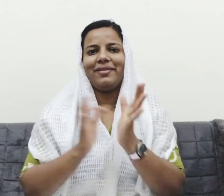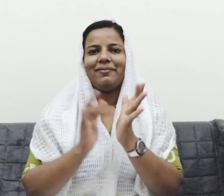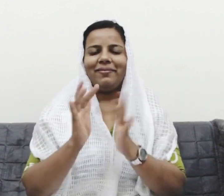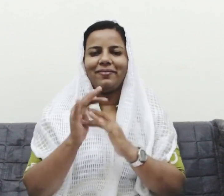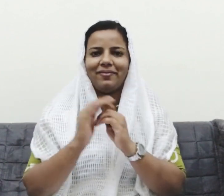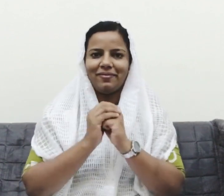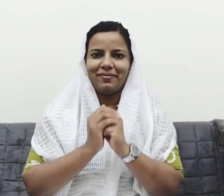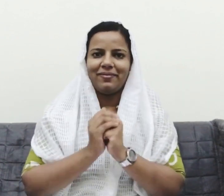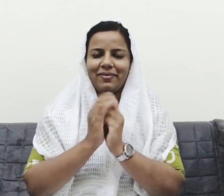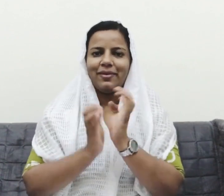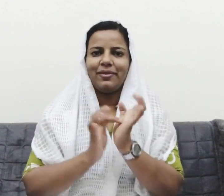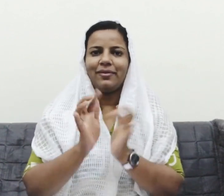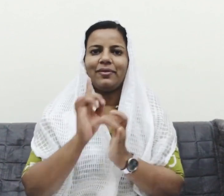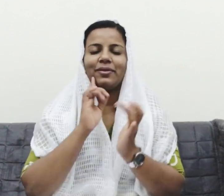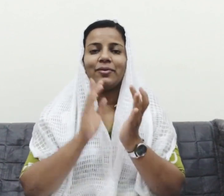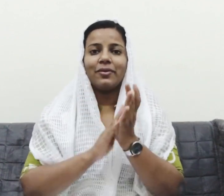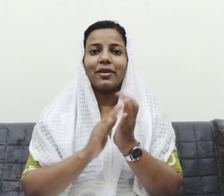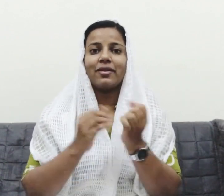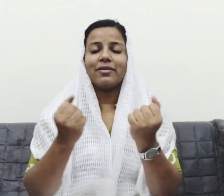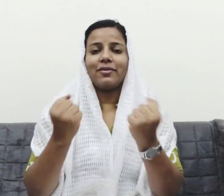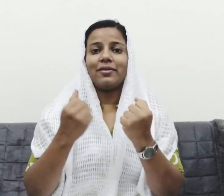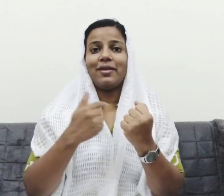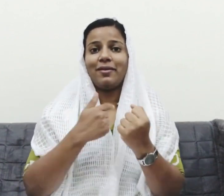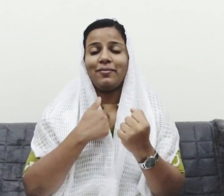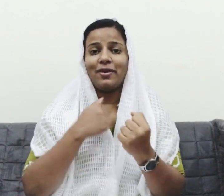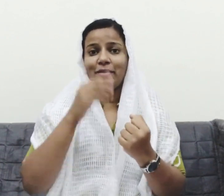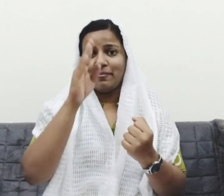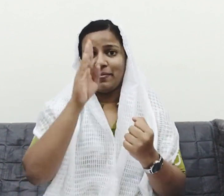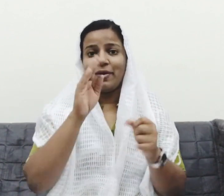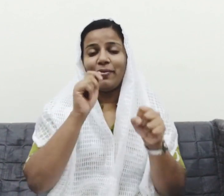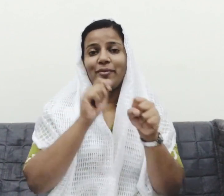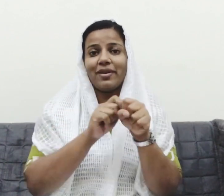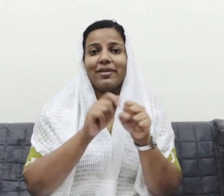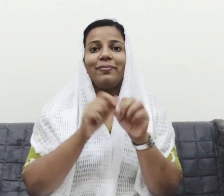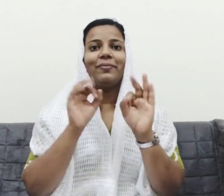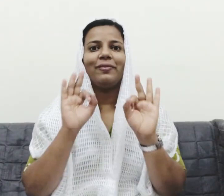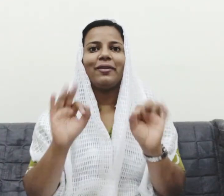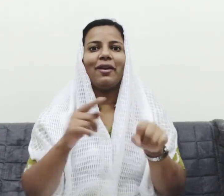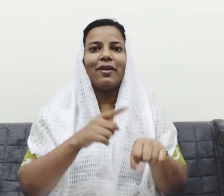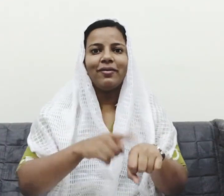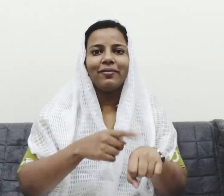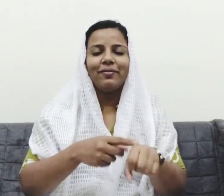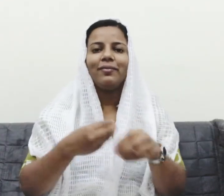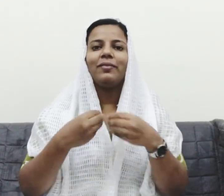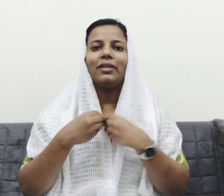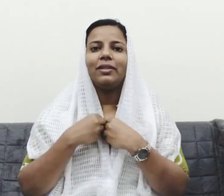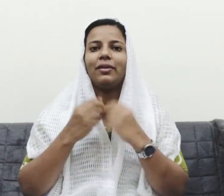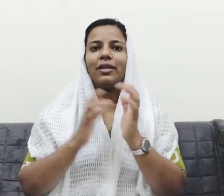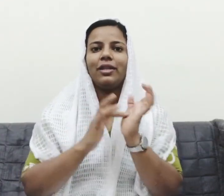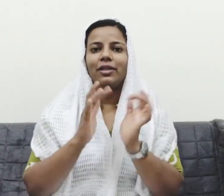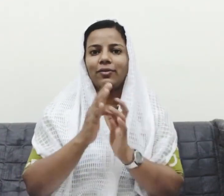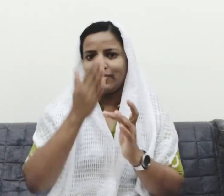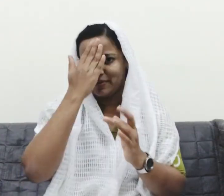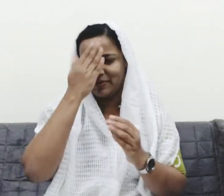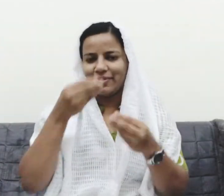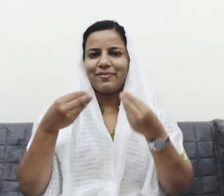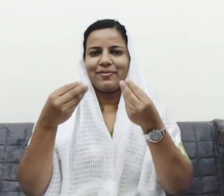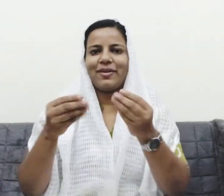കർത്താവിനെ ആരാധിക്കുവാൻ, സ്തുതിക്കുവാൻ സർവശക്തനായ നമ്മുടെ പിതാവ് ഒരുക്കി തന്നിരിക്കുന്ന നല്ല സാവകാശത്തിനായിട്ട് നമുക്ക് കർത്താവിന് സ്തോത്രം ചെയ്യാം.